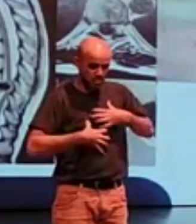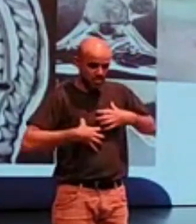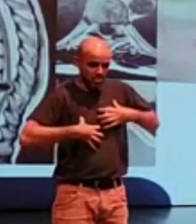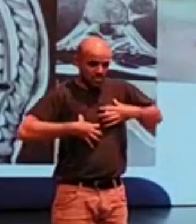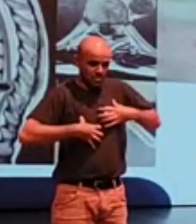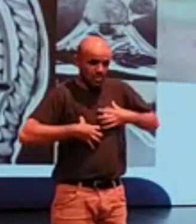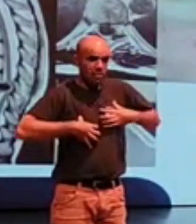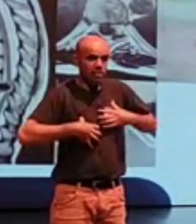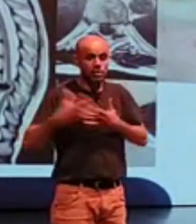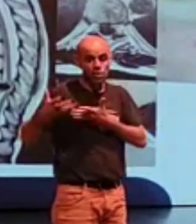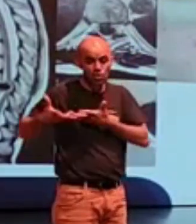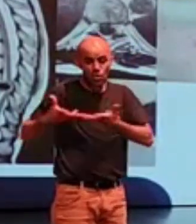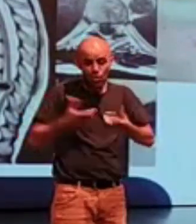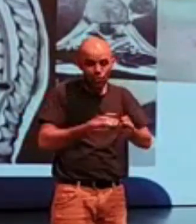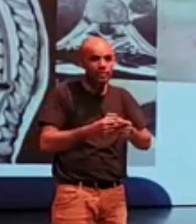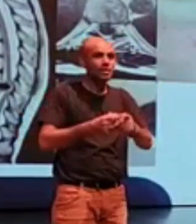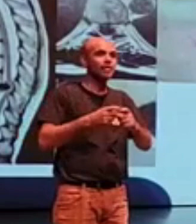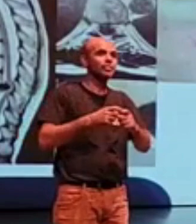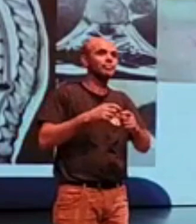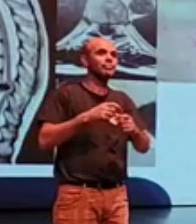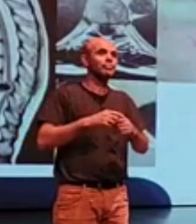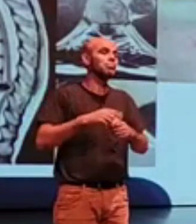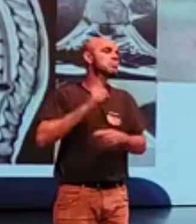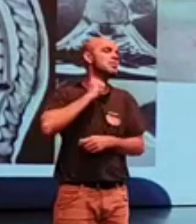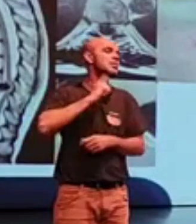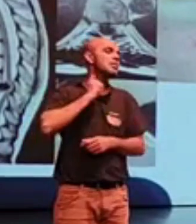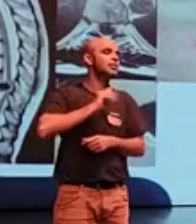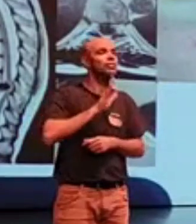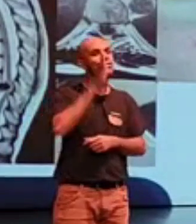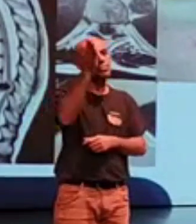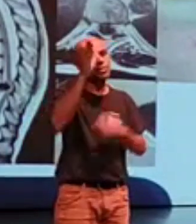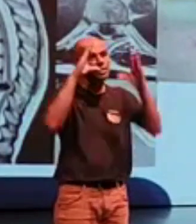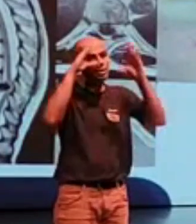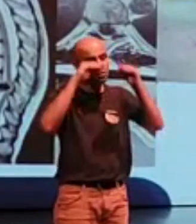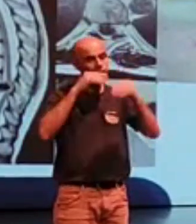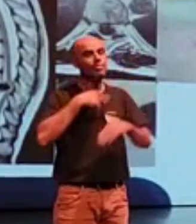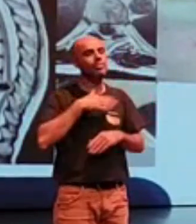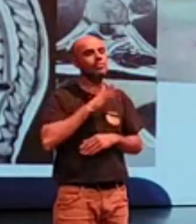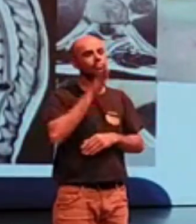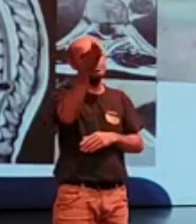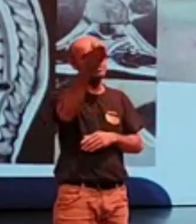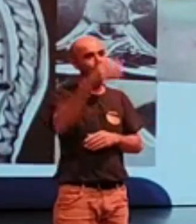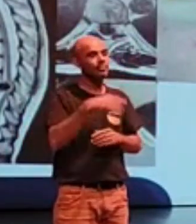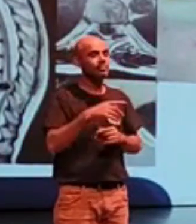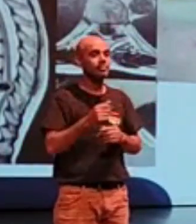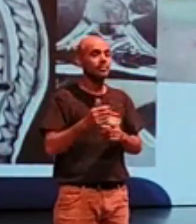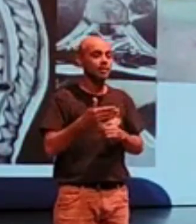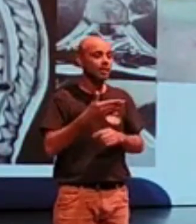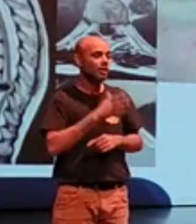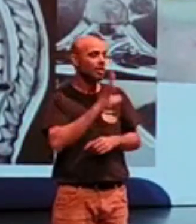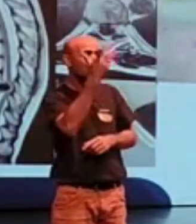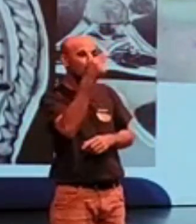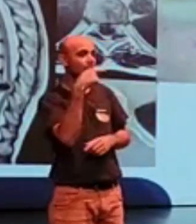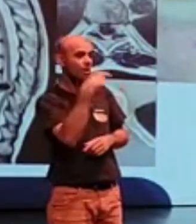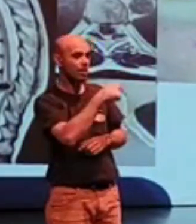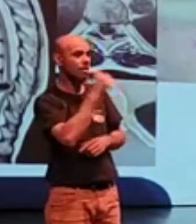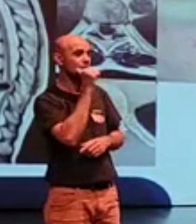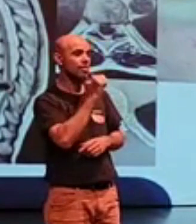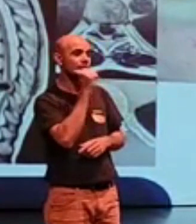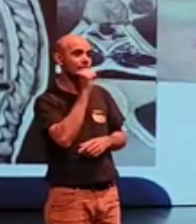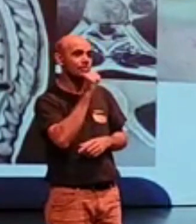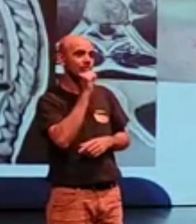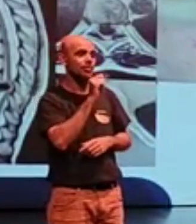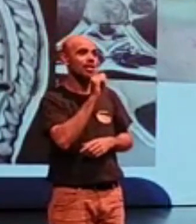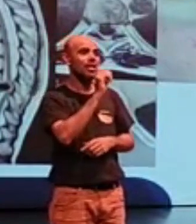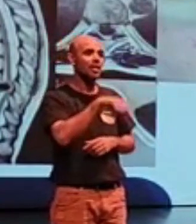para operar em Minas Gerais, inclusive eu estou indo para lá hoje à noite, e é um outro caso. E aí o que aconteceu? Esse paciente é uma mulher, ela